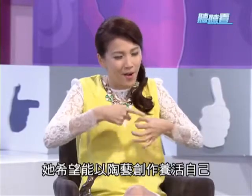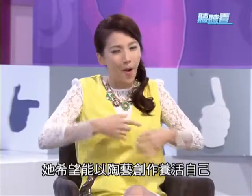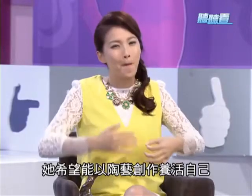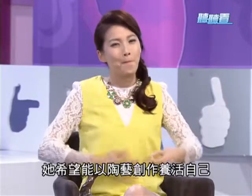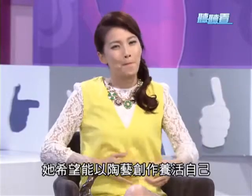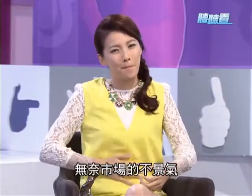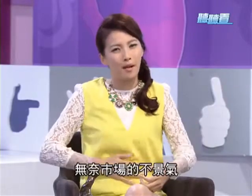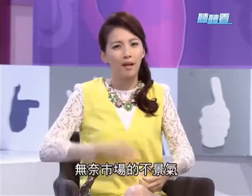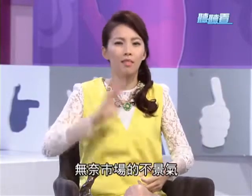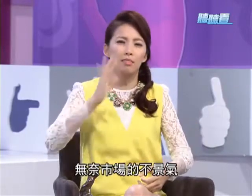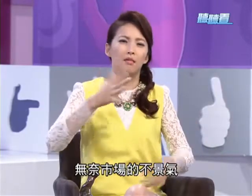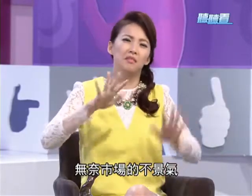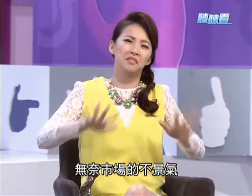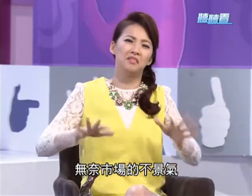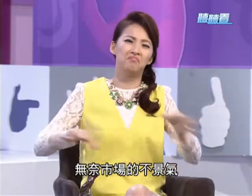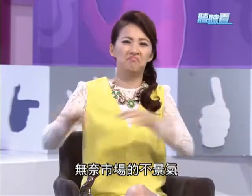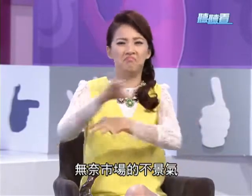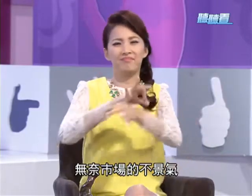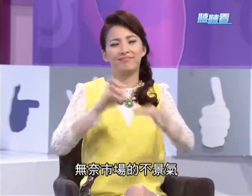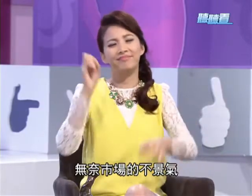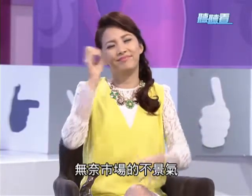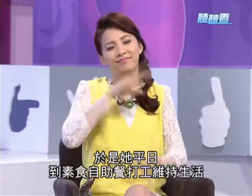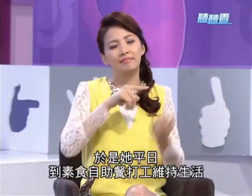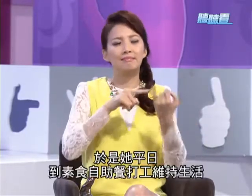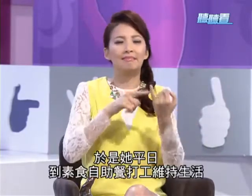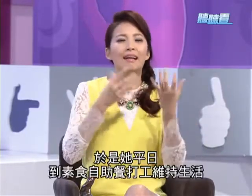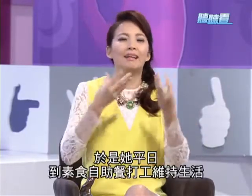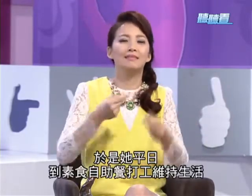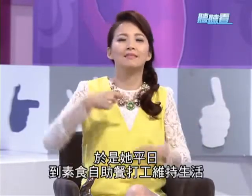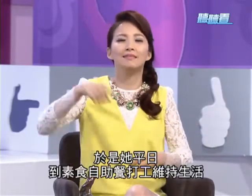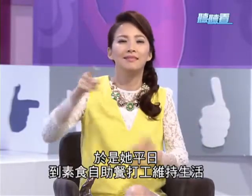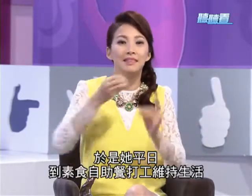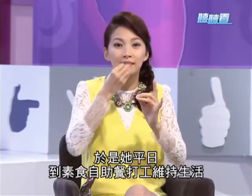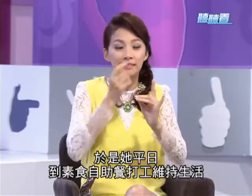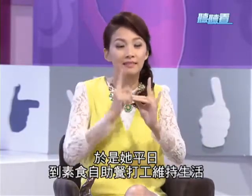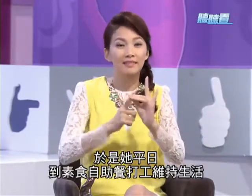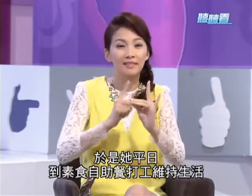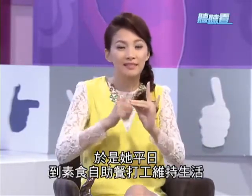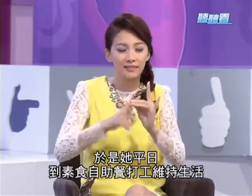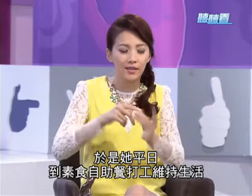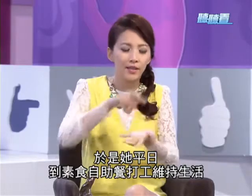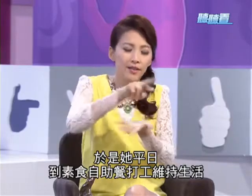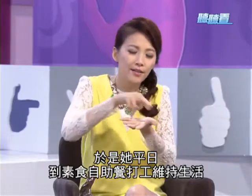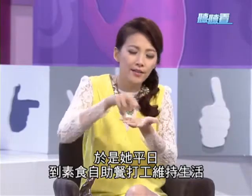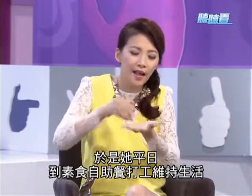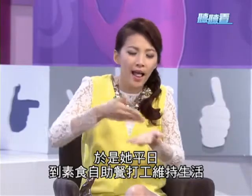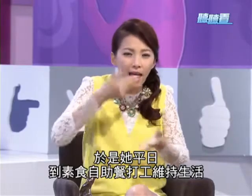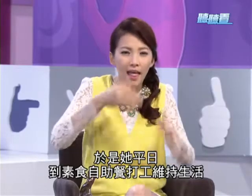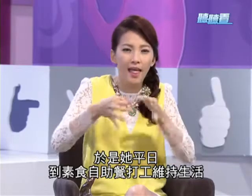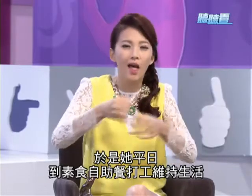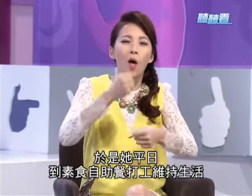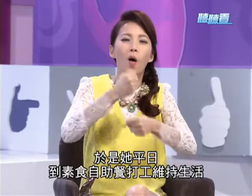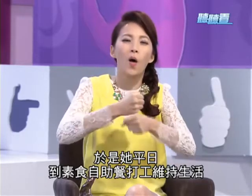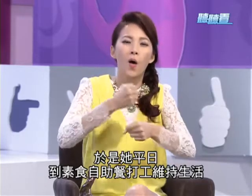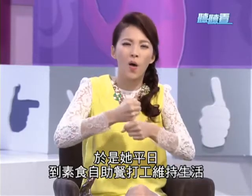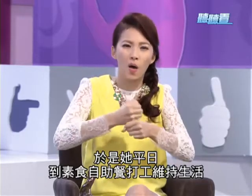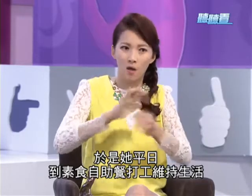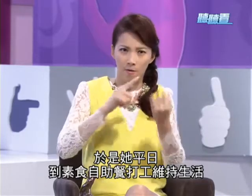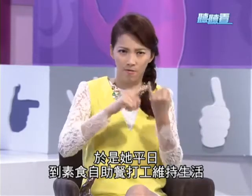无奈市场的不景气。于是啊，他平日到素食自助餐打工维持生活，不